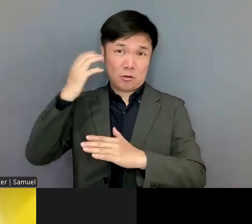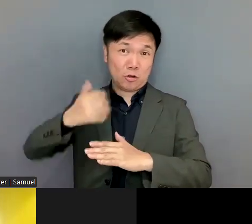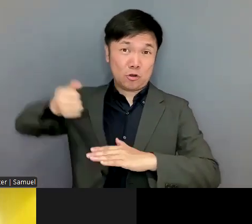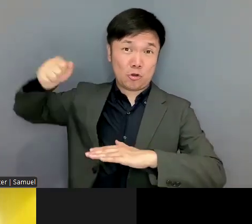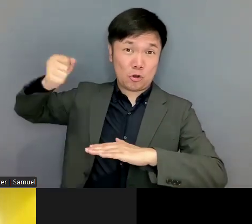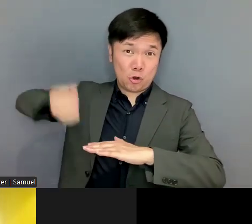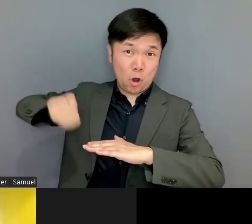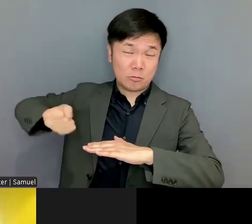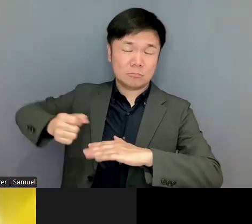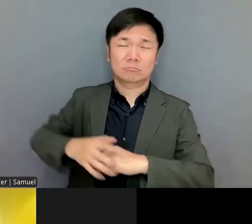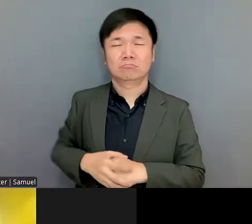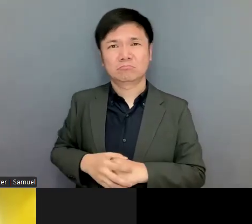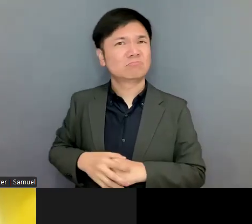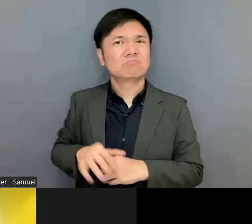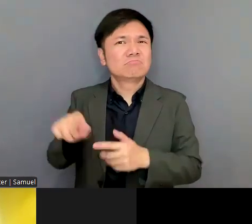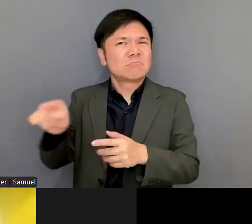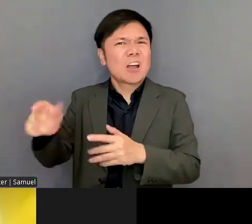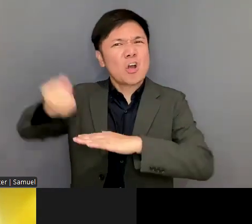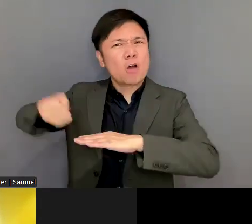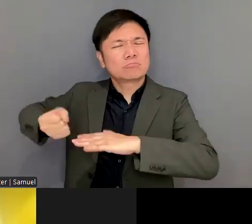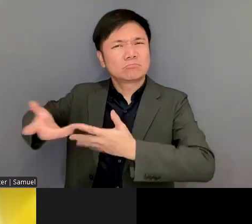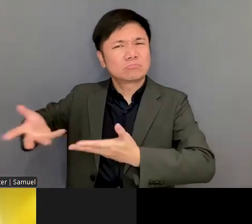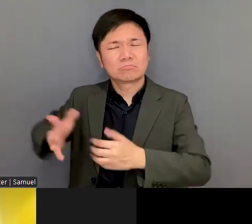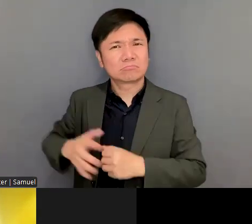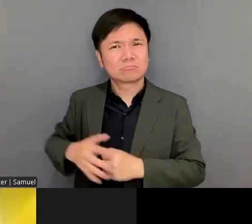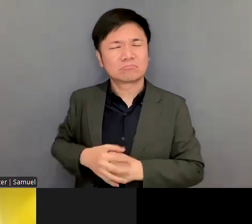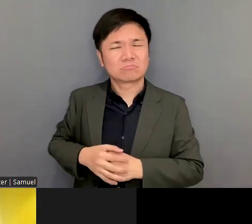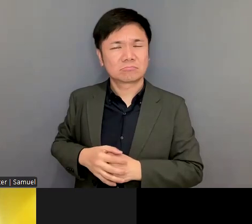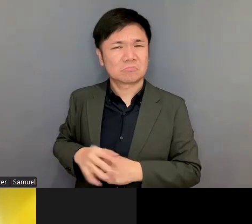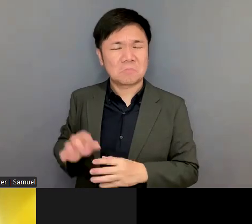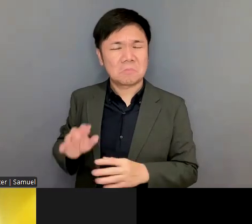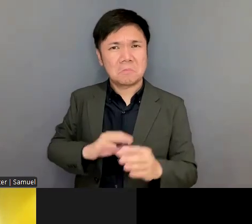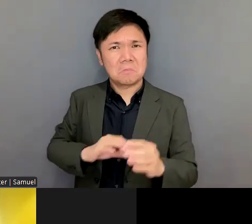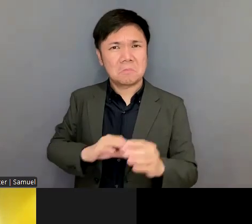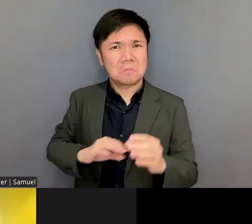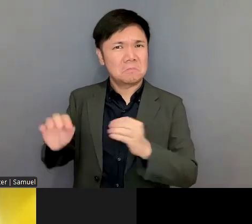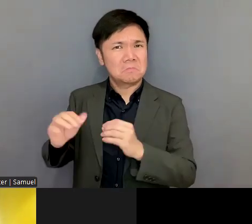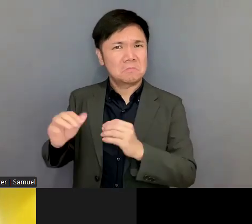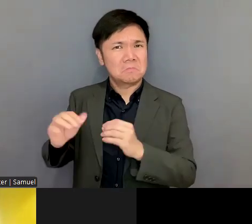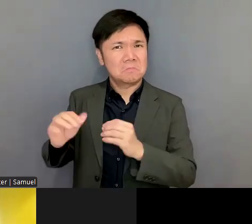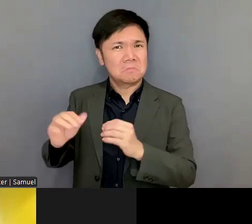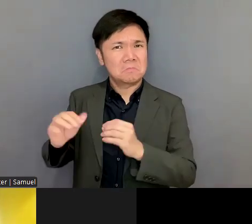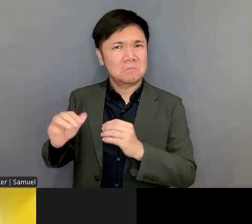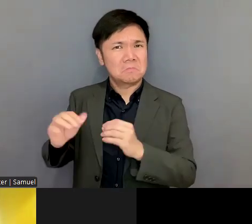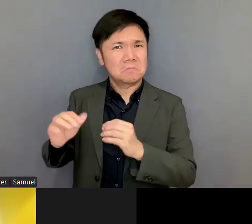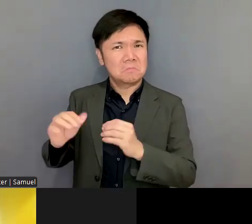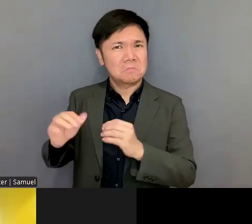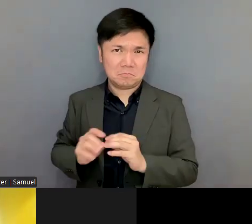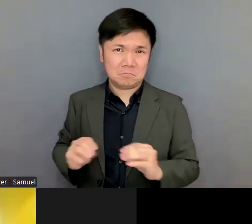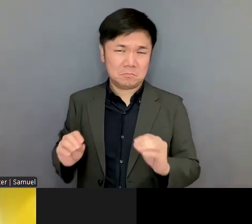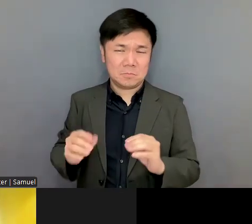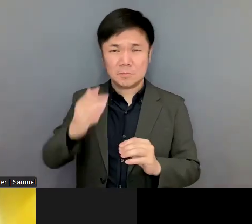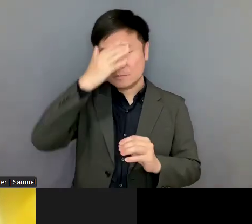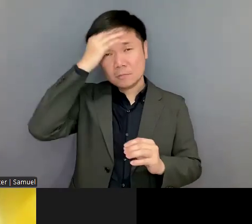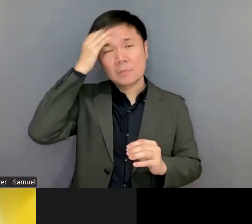pueda realmente procedures demandar. that Independientemente can de que help nosotros, this como person ya to mencioné really inicialmente, nos sue. enfrentamos primero